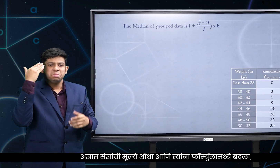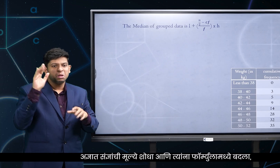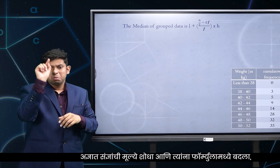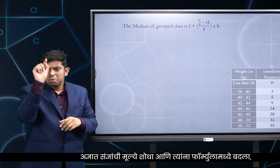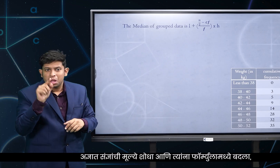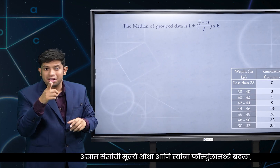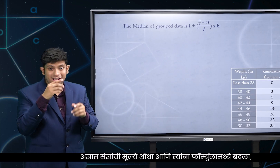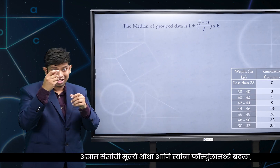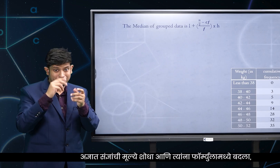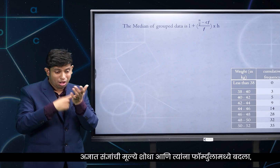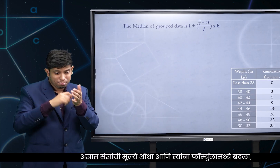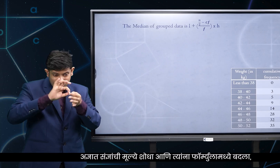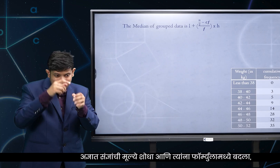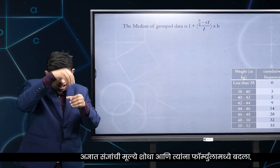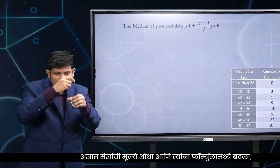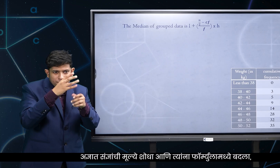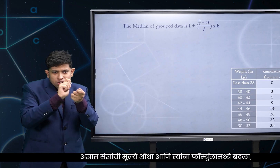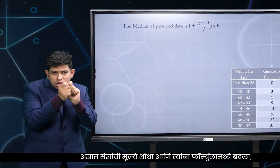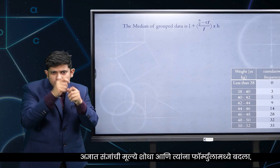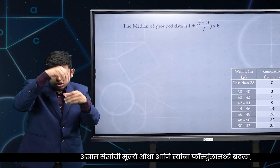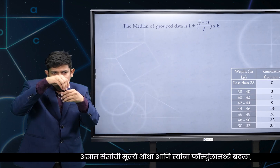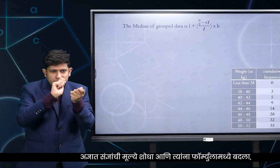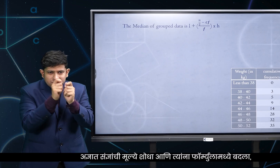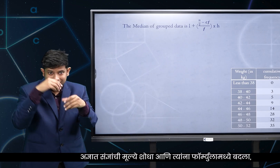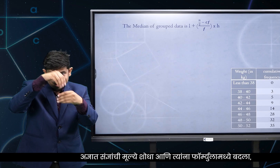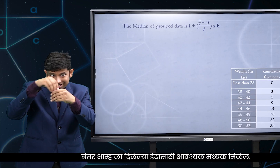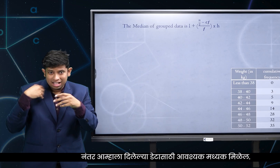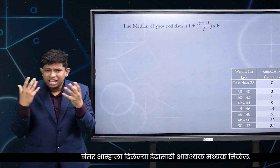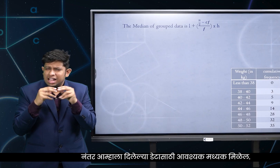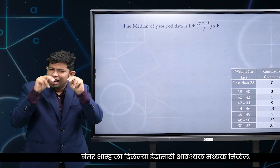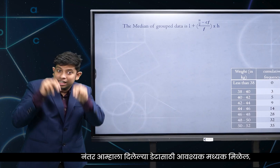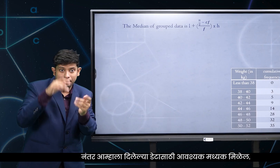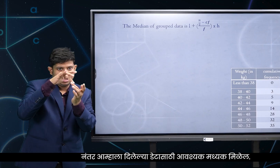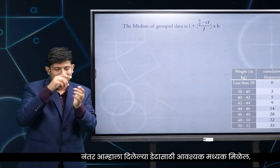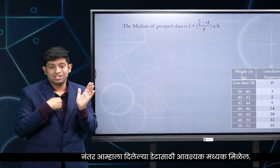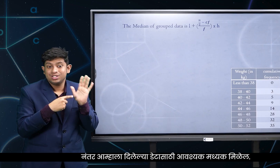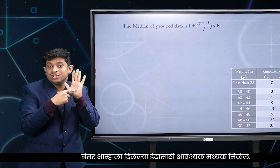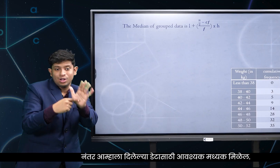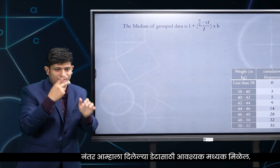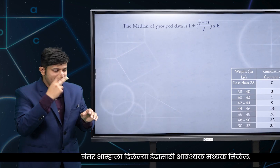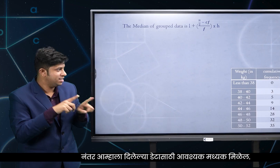संज्ञांची मूल्ये शोधा आणि नंतर फॉर्म्युलामध्ये बदला. नंतर आम्हाला दिलेल्या डेटासाठी आवश्यक मध्यक